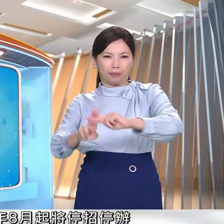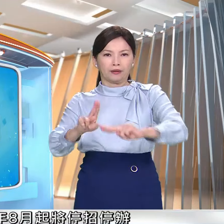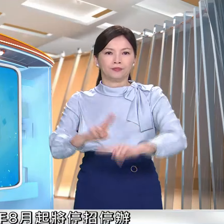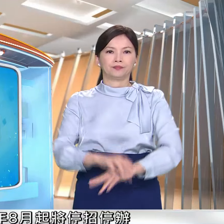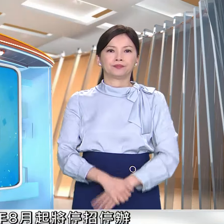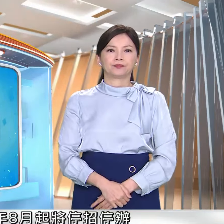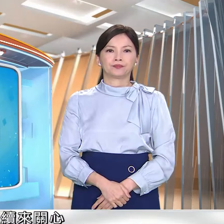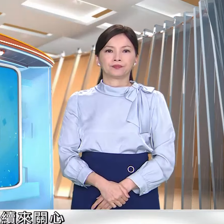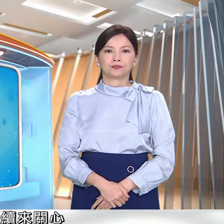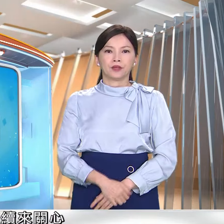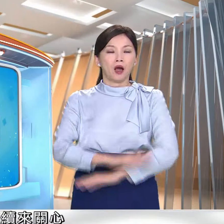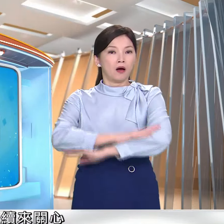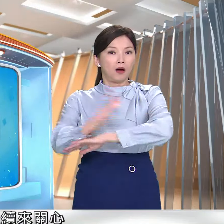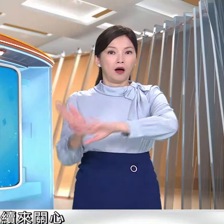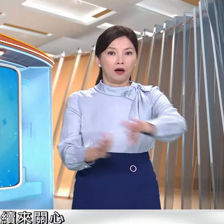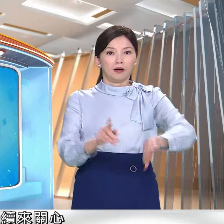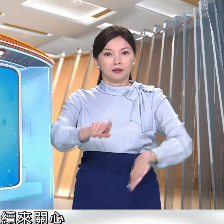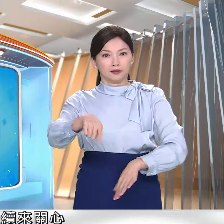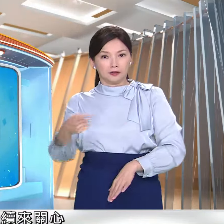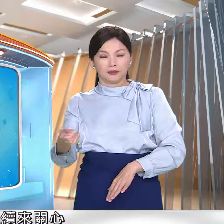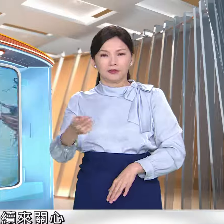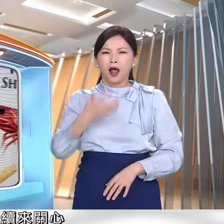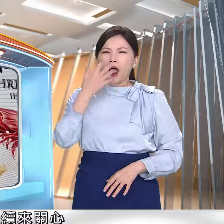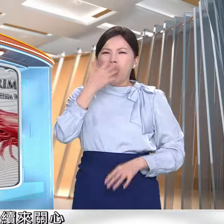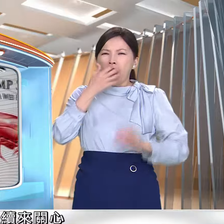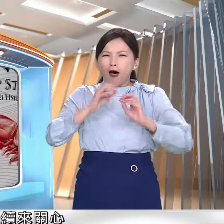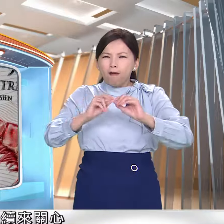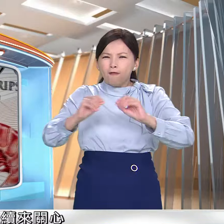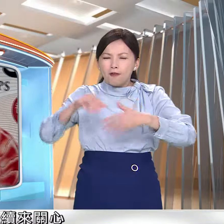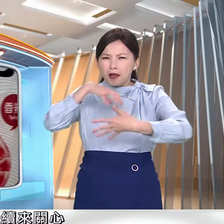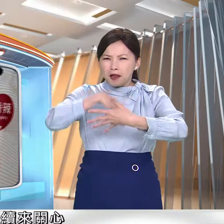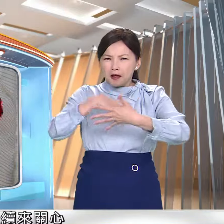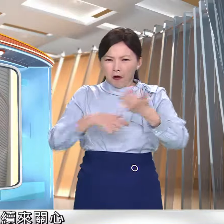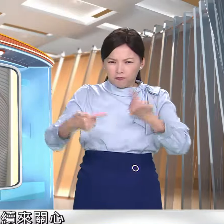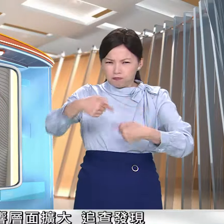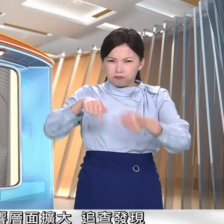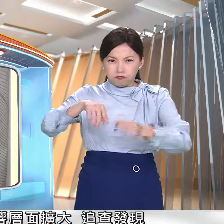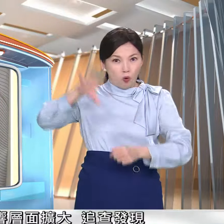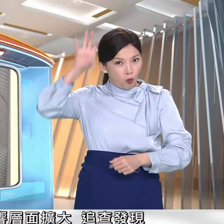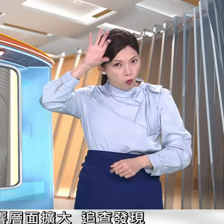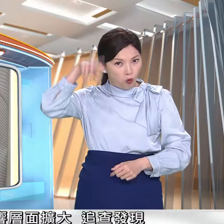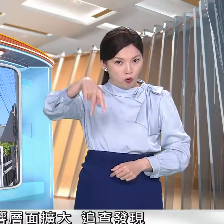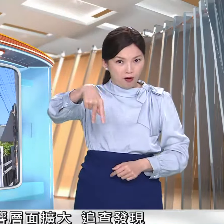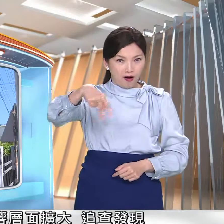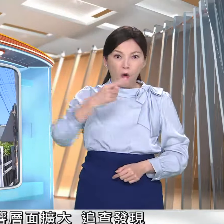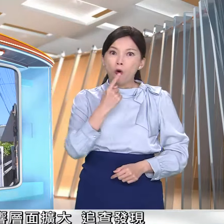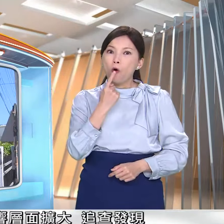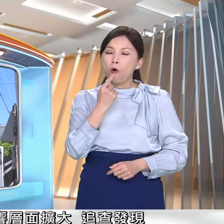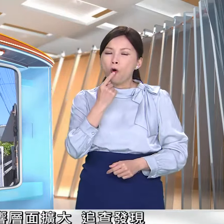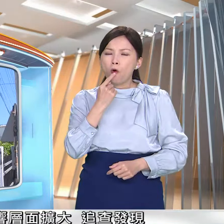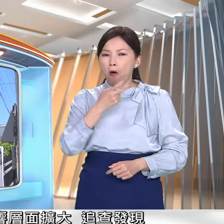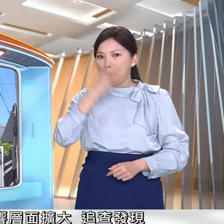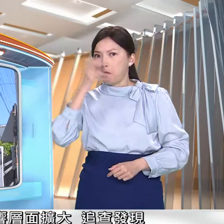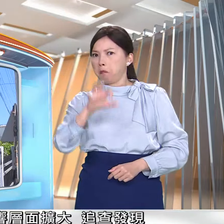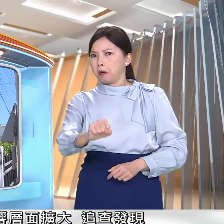而看完了报纸的重点之后，继续要来关心苏丹红辣椒粉影响层面扩